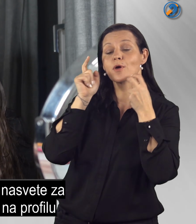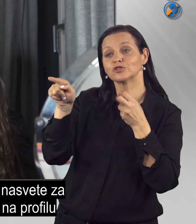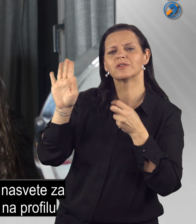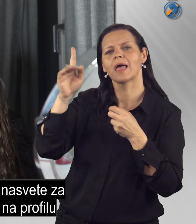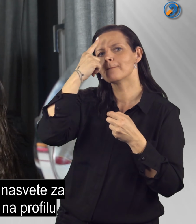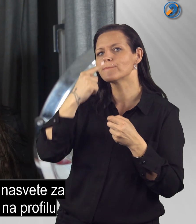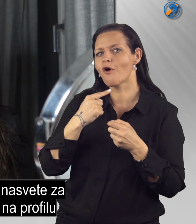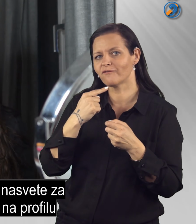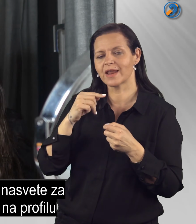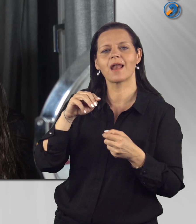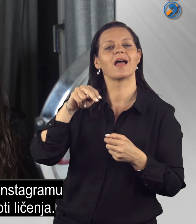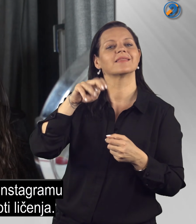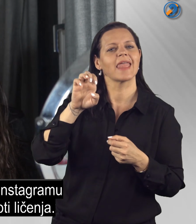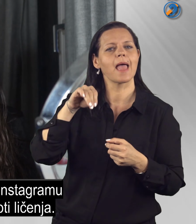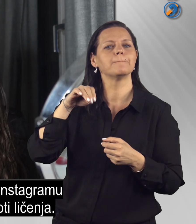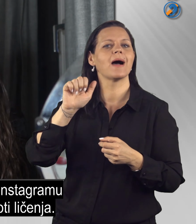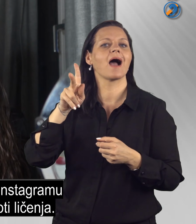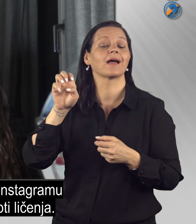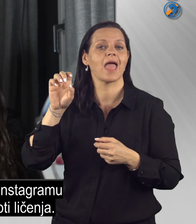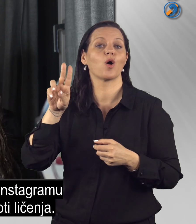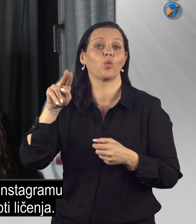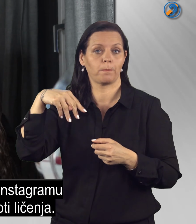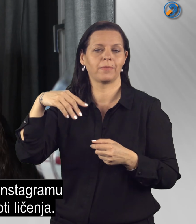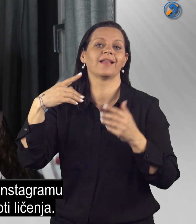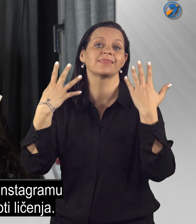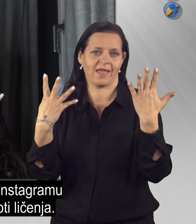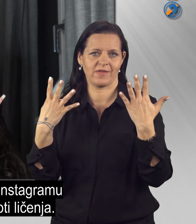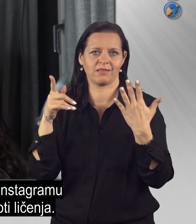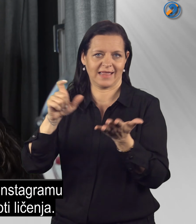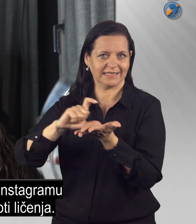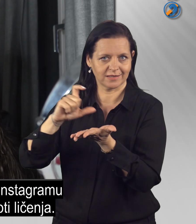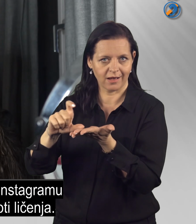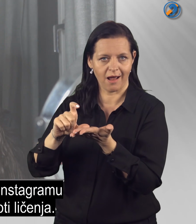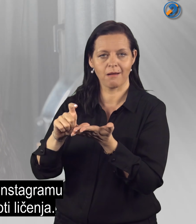nemakeup9 na Instagramu in Zasite v lepoti ličenja.